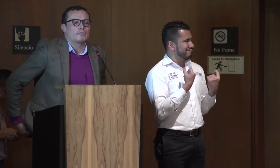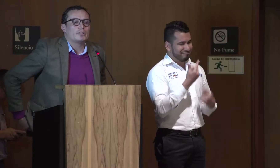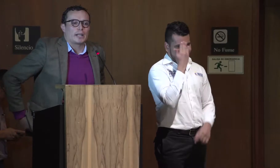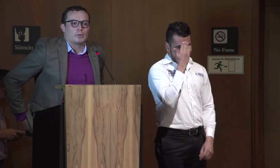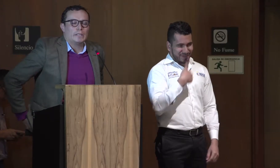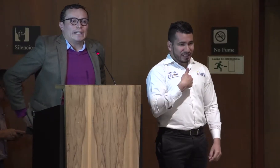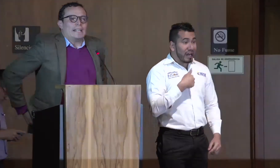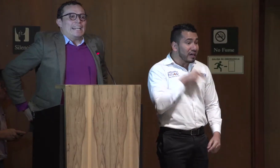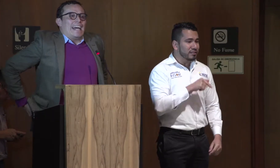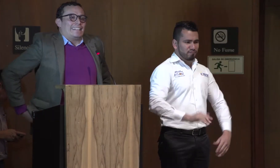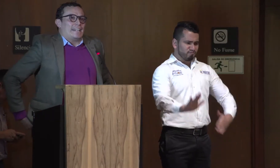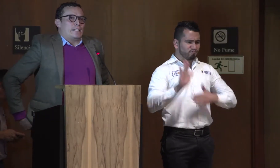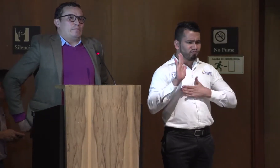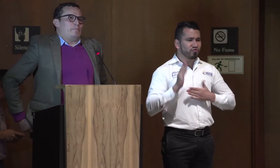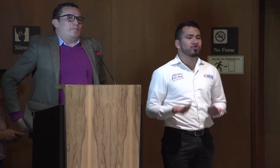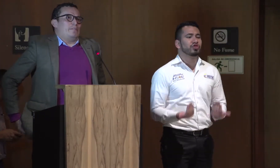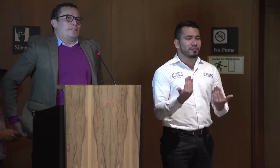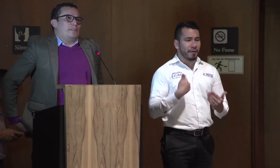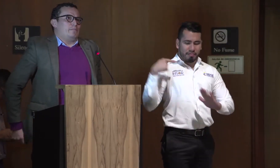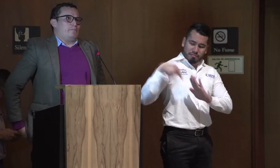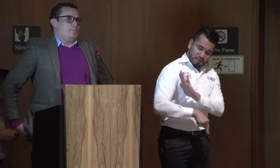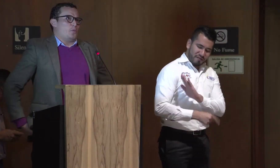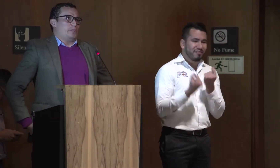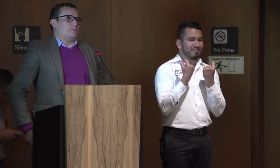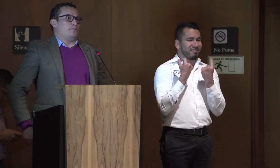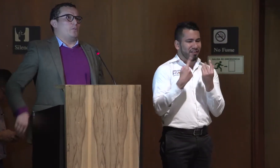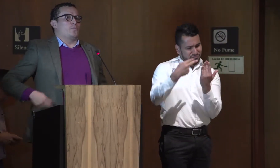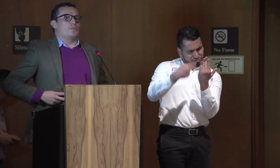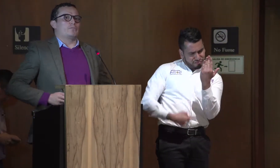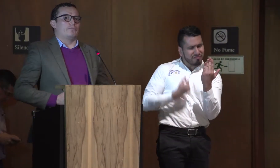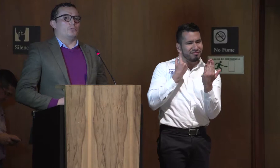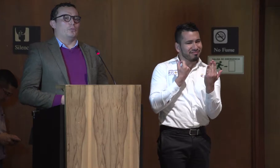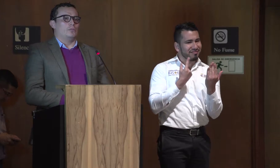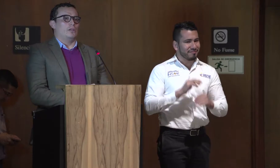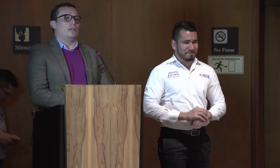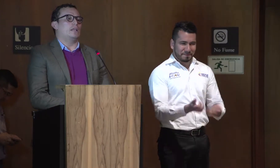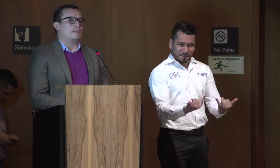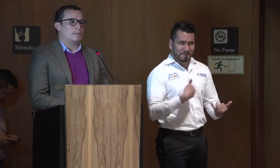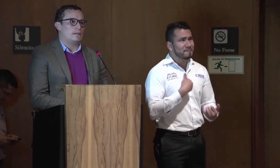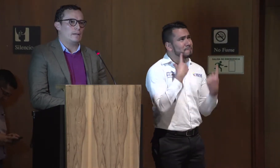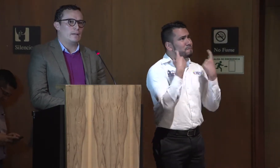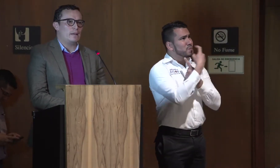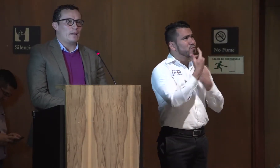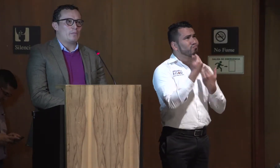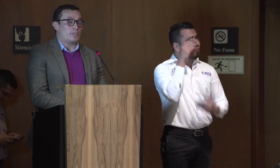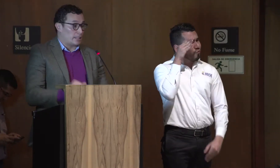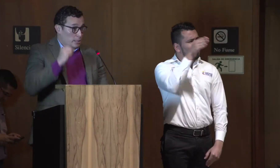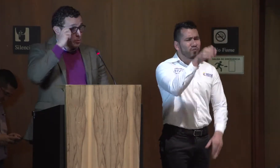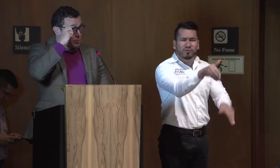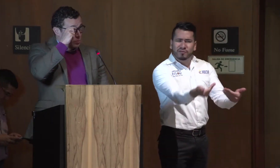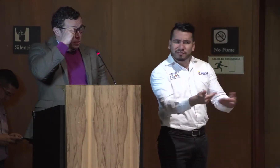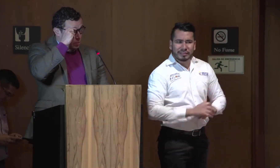llevar a profundizarlo. De ahí decir un poco en términos de cómo se ve esto al futuro es, pues